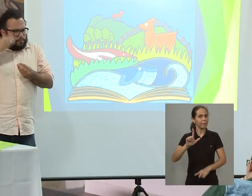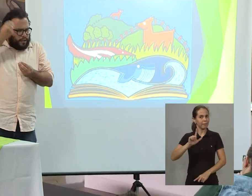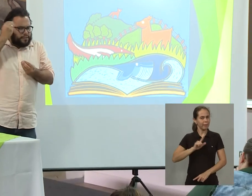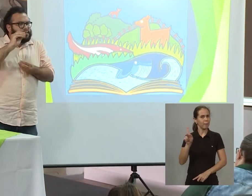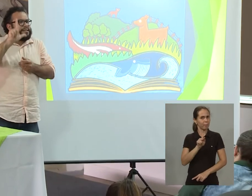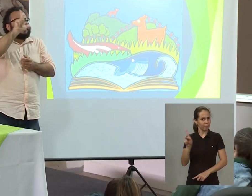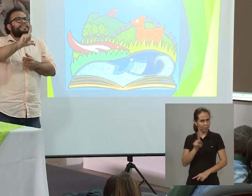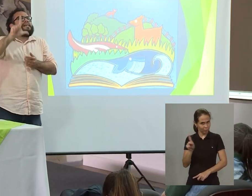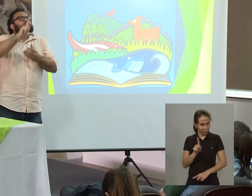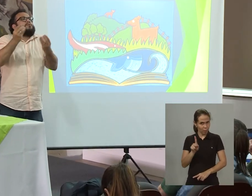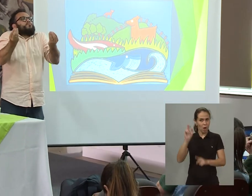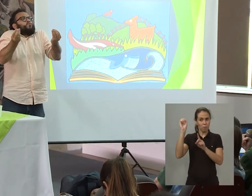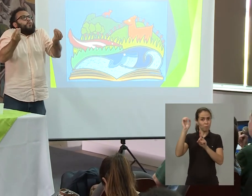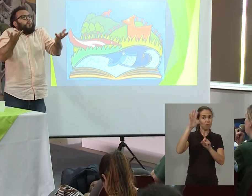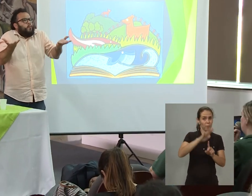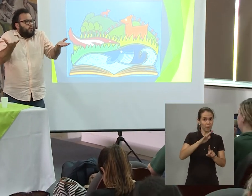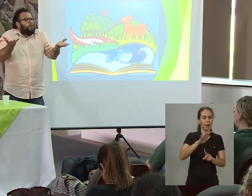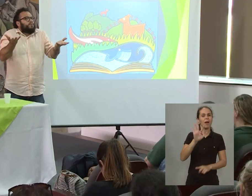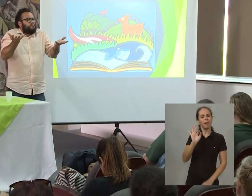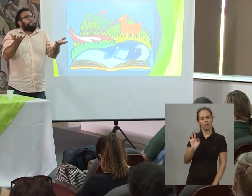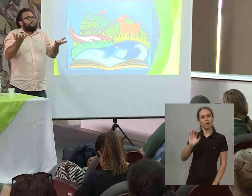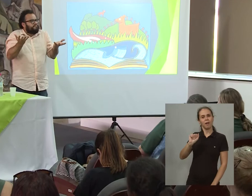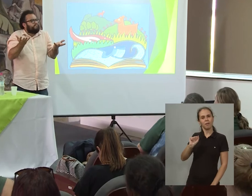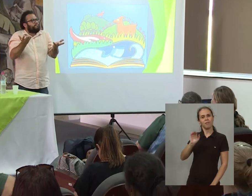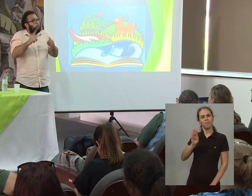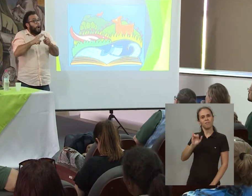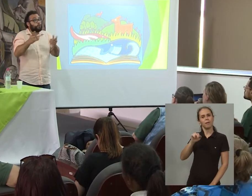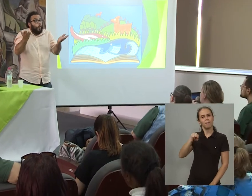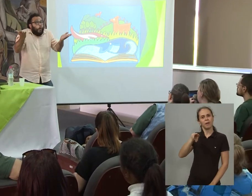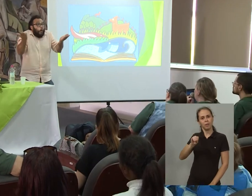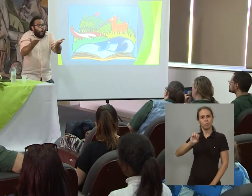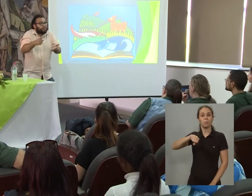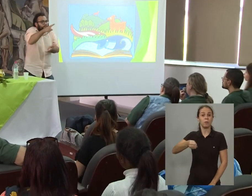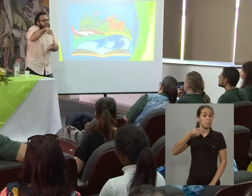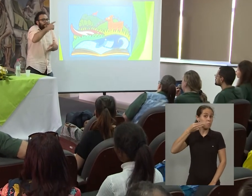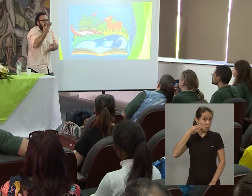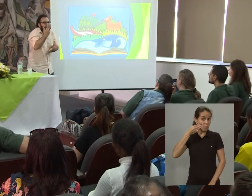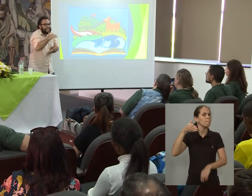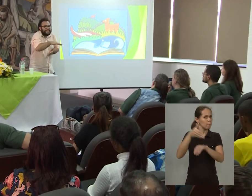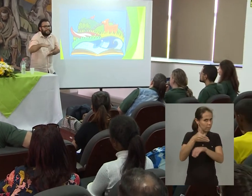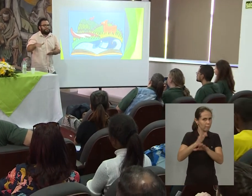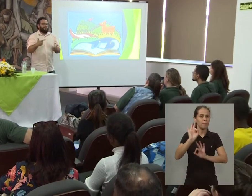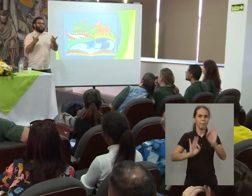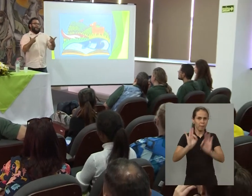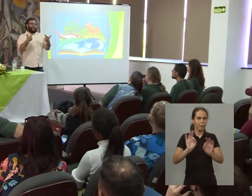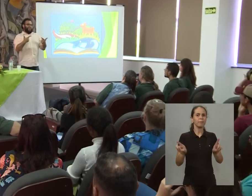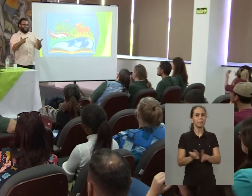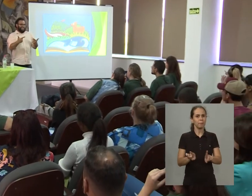com a presença do professor da UFPEL, Fabiano Rosa, que participou do projeto.